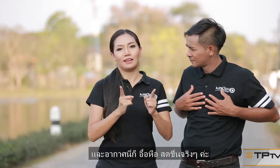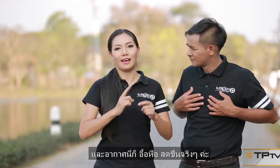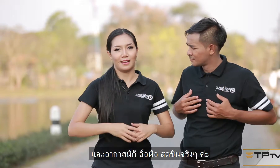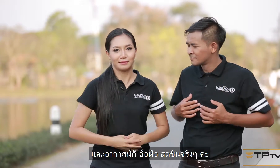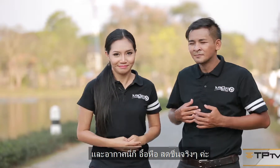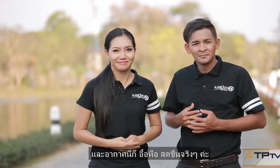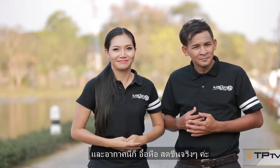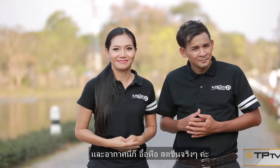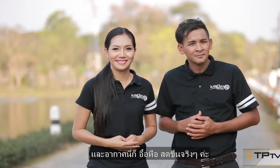งๆค่ะ